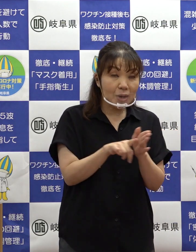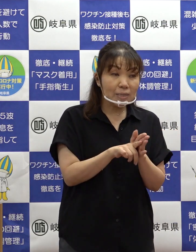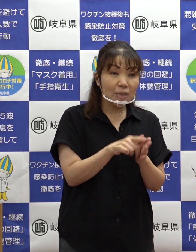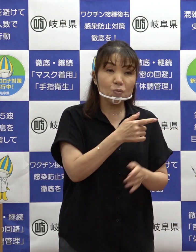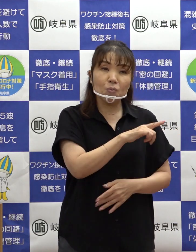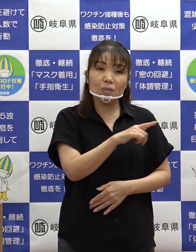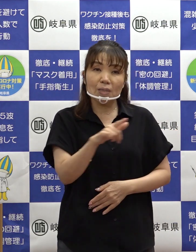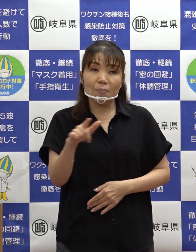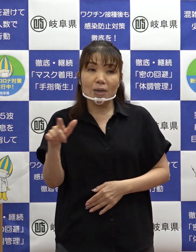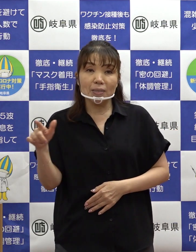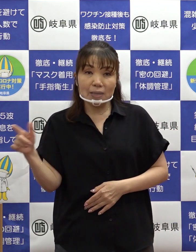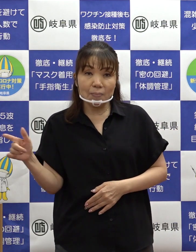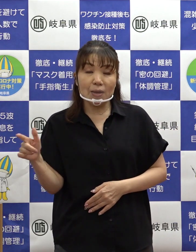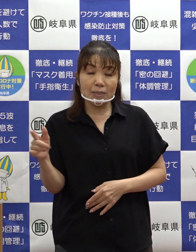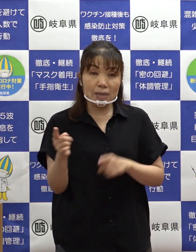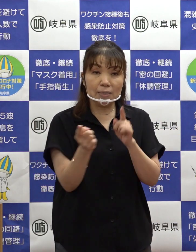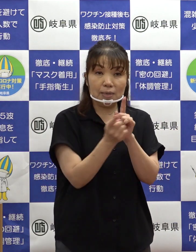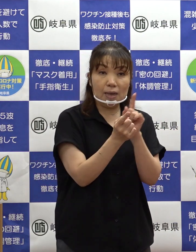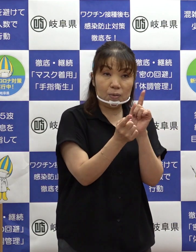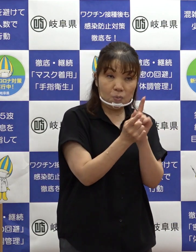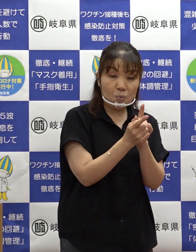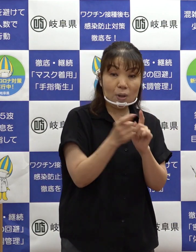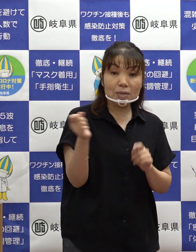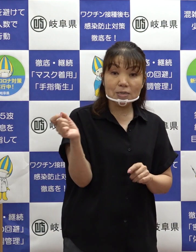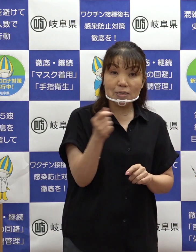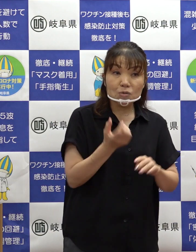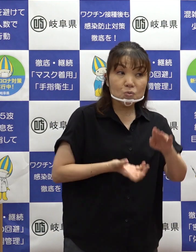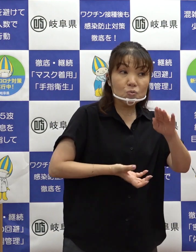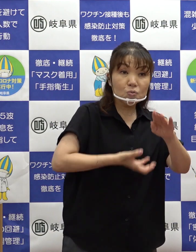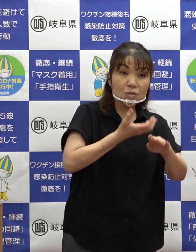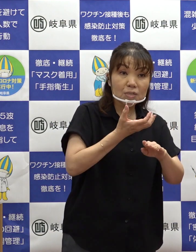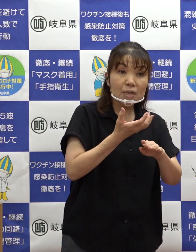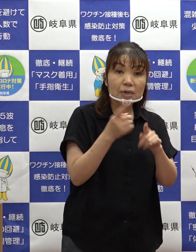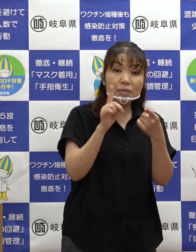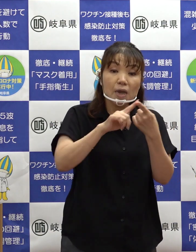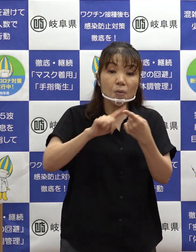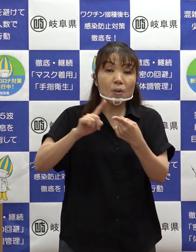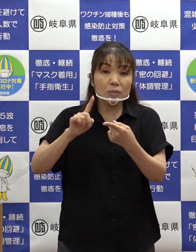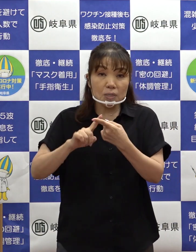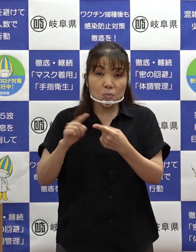ますかね、対応というのは緊急事態に即してどうするかということで、